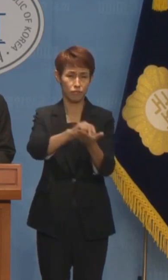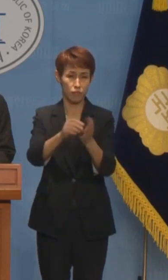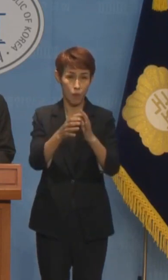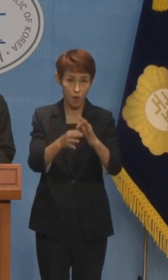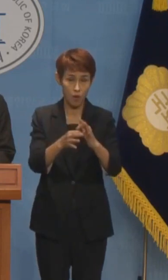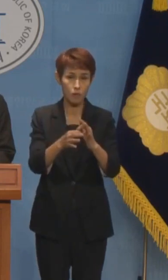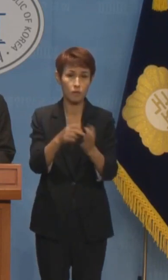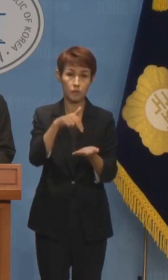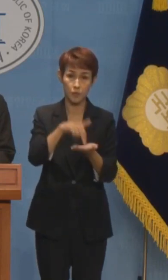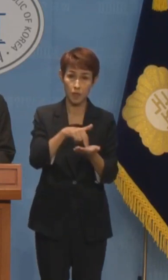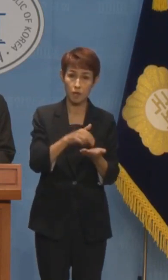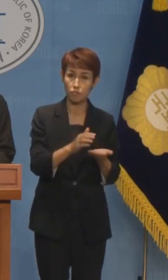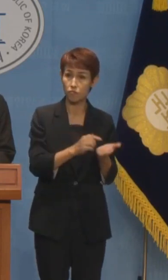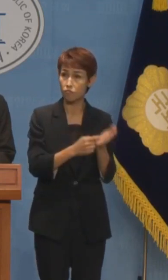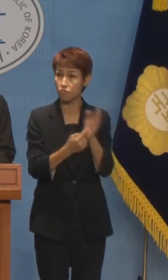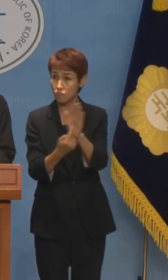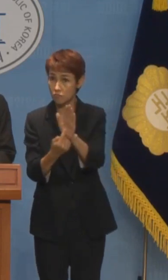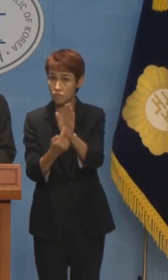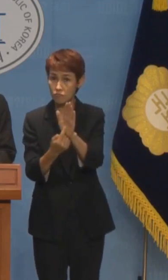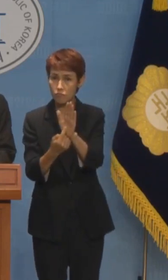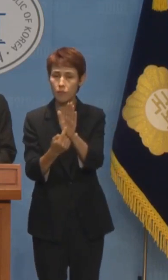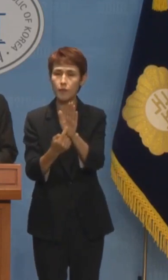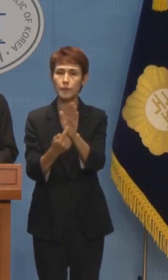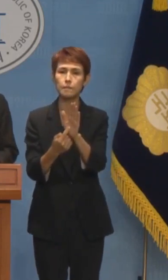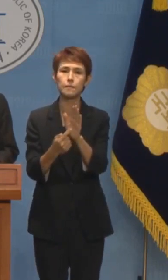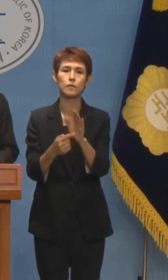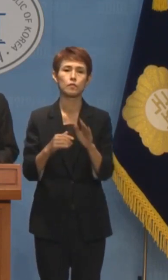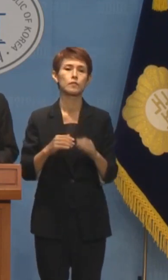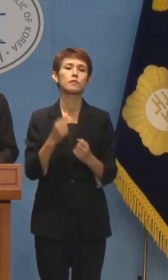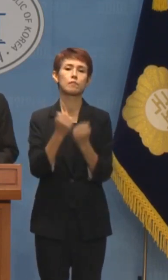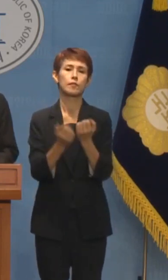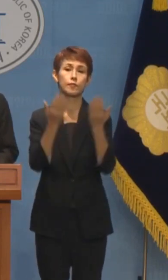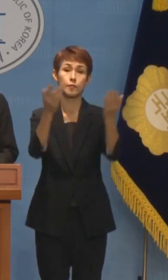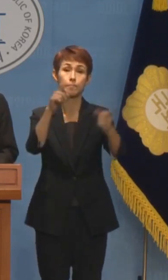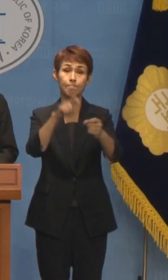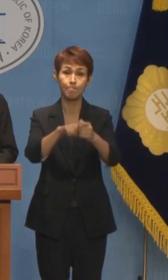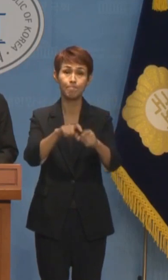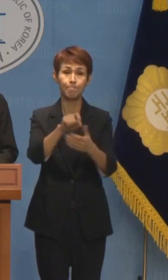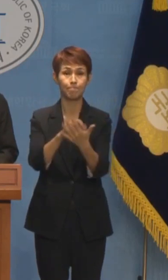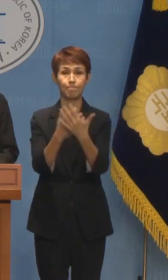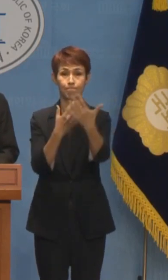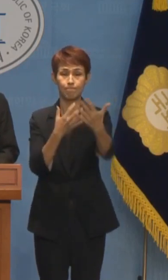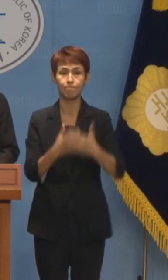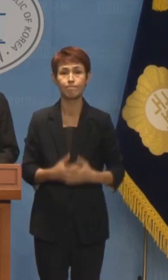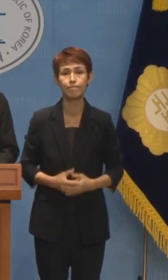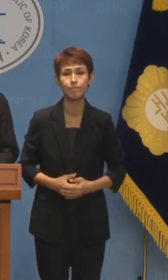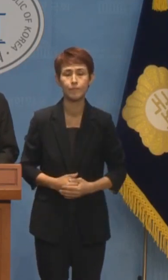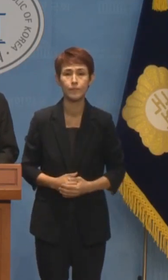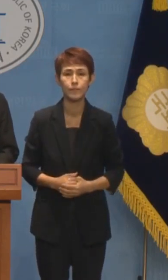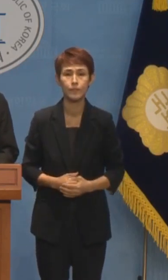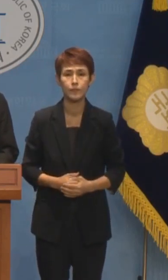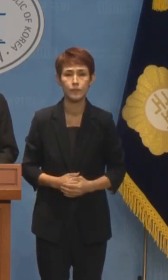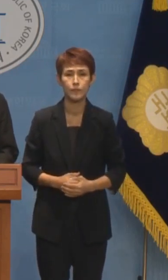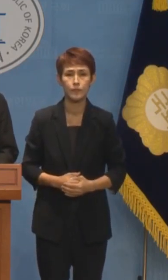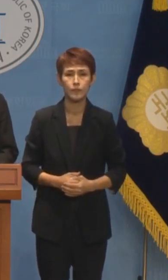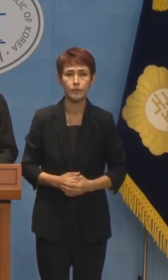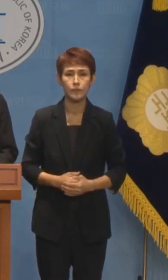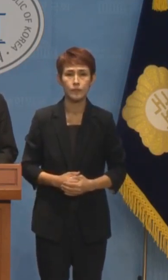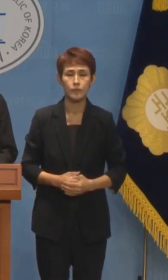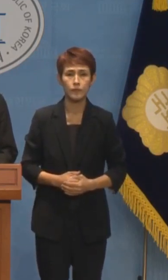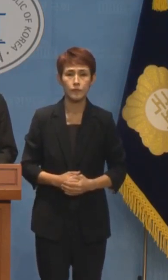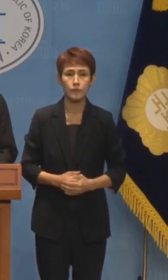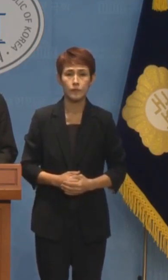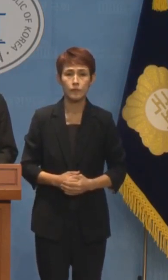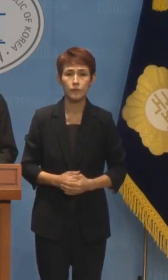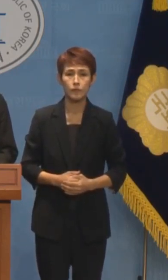입장에 대한 저희 특의 입장을 밝히기 위한 기 예견을 하려고 합니다 어 아시다시피 우리